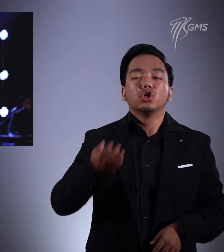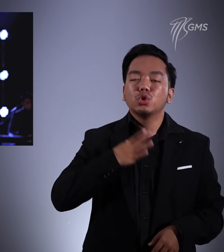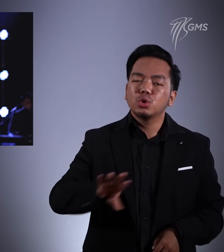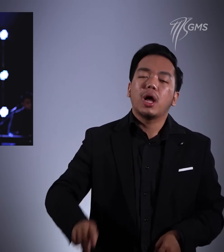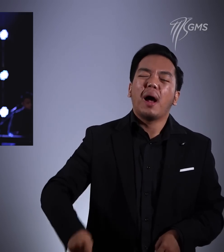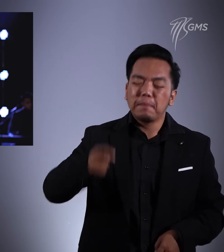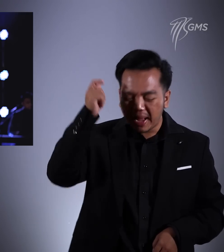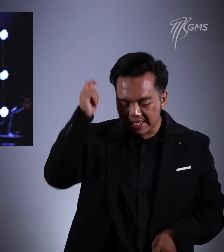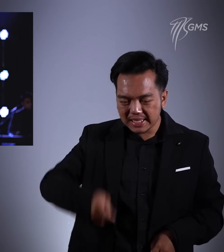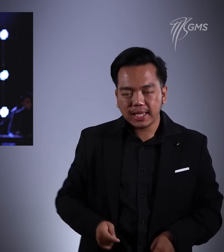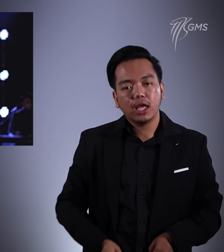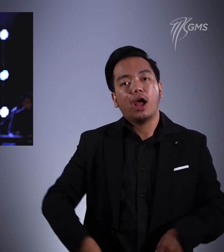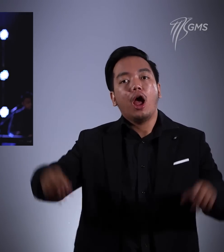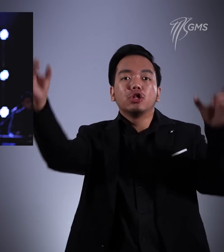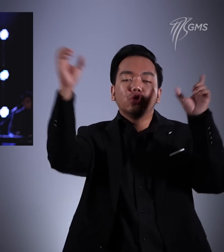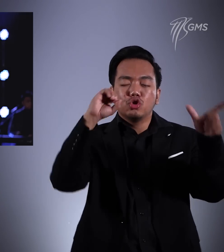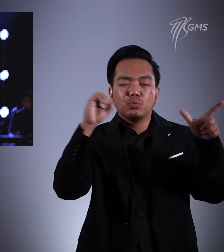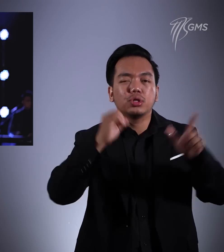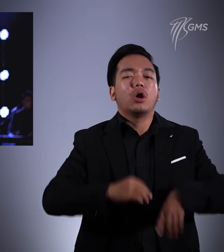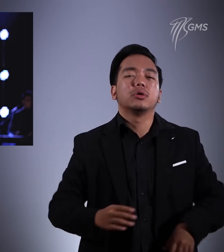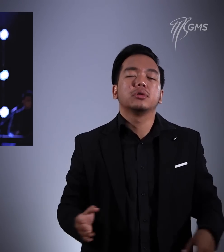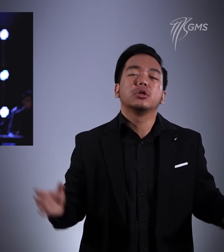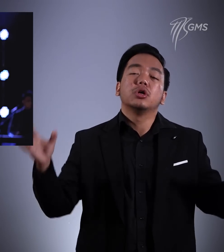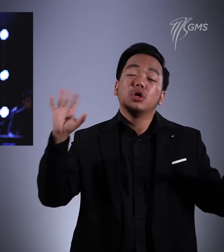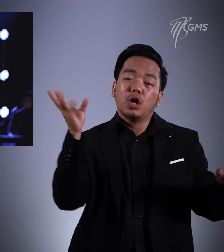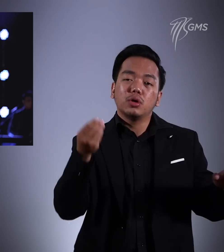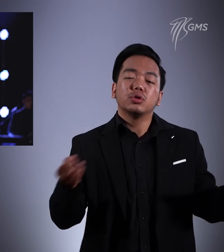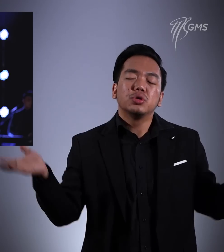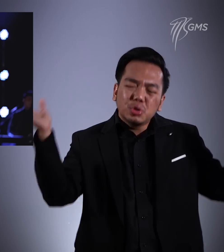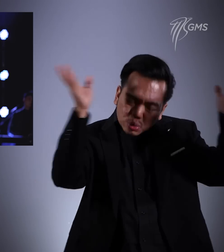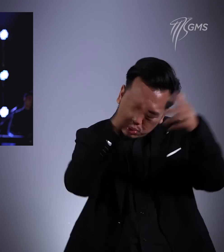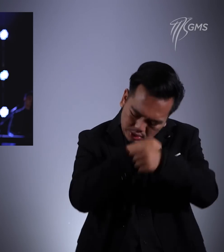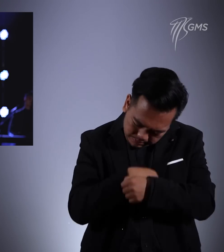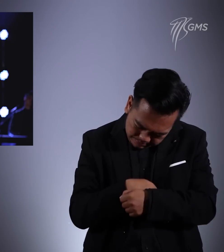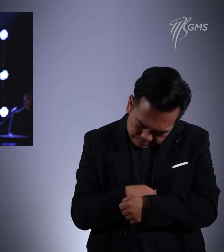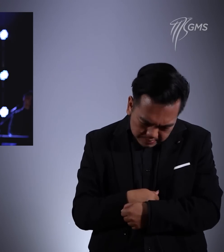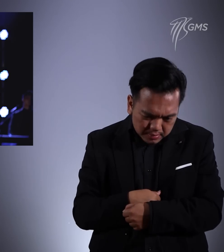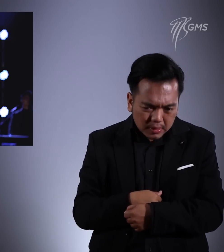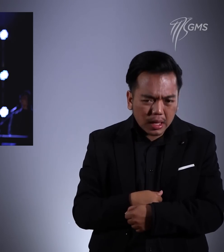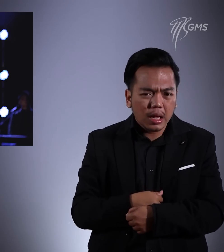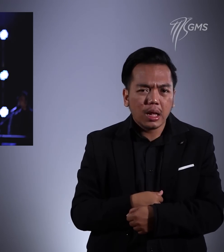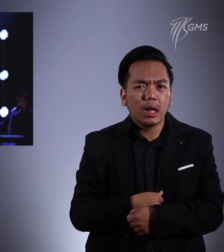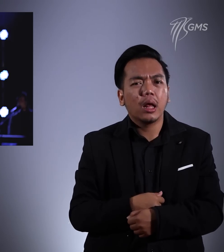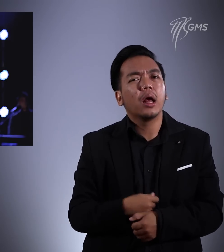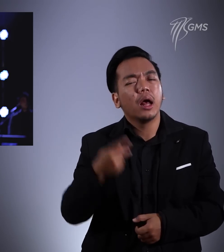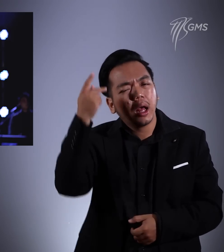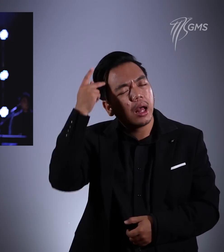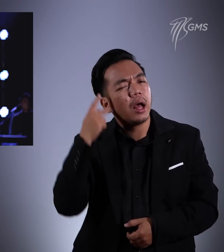bagian 70 years masa suram. Nah, Habakuk gimana ya jadi orang kalau nggak ada